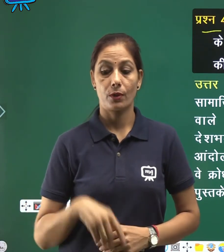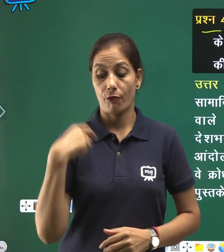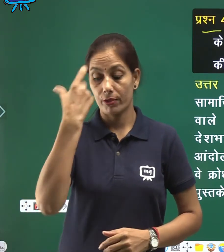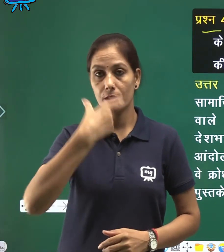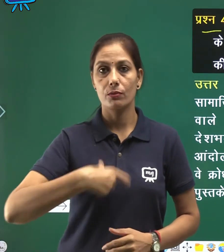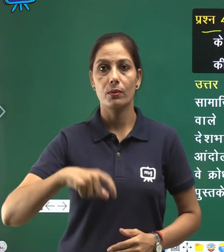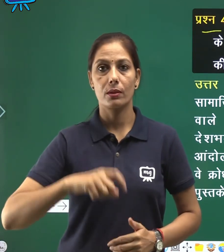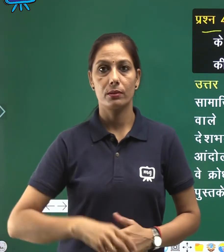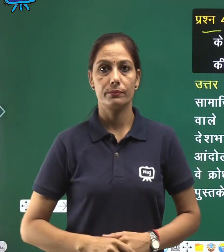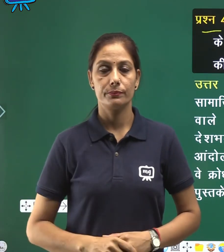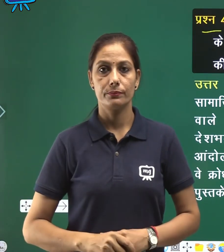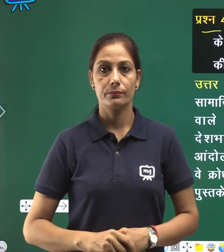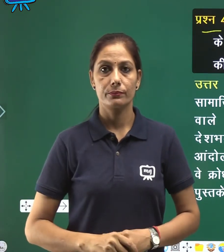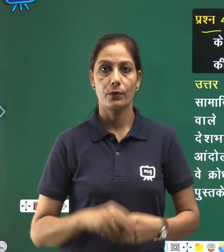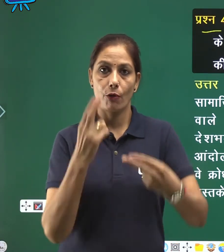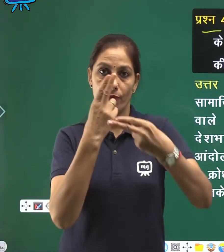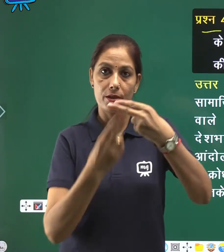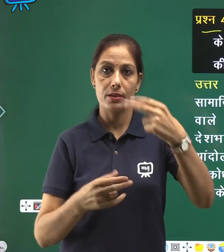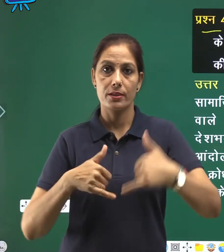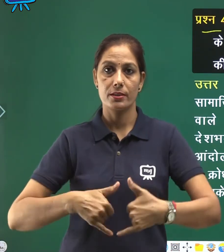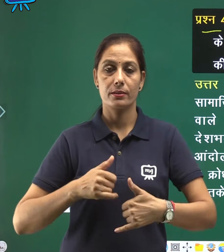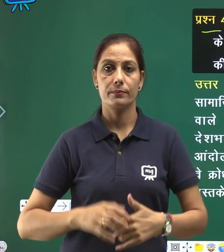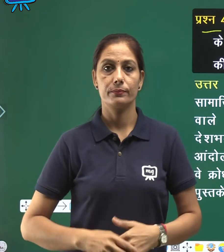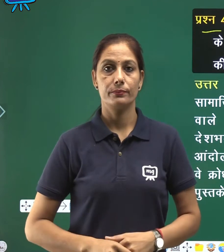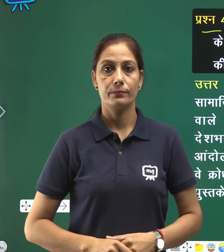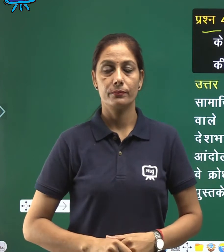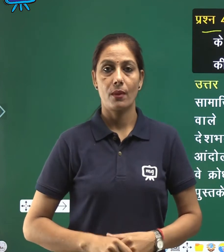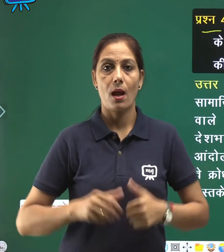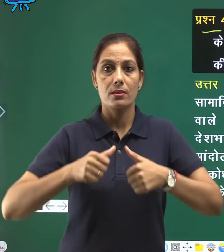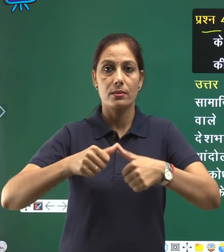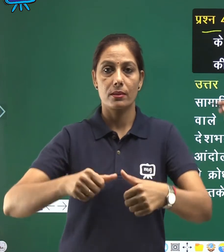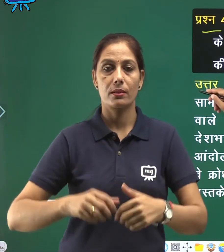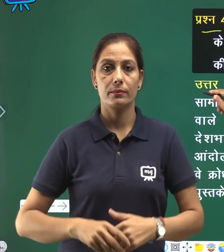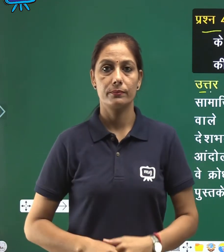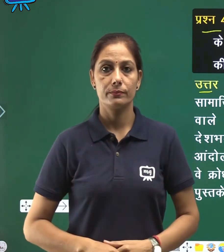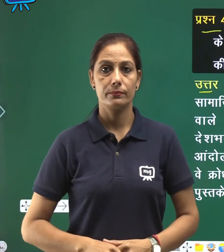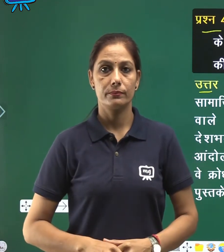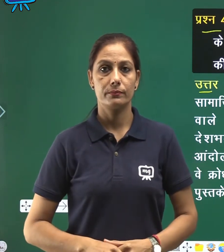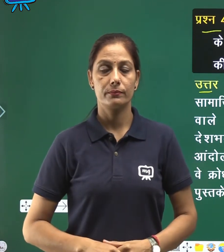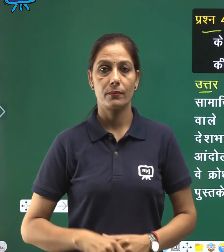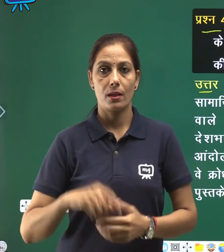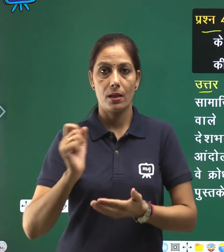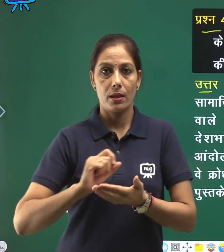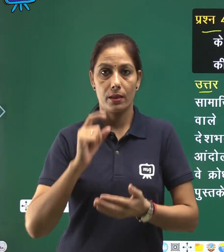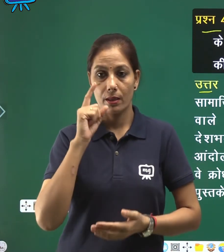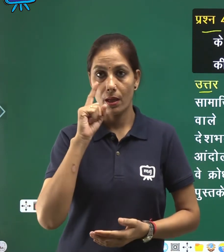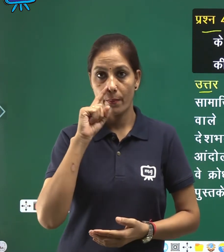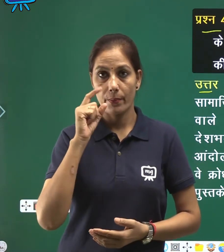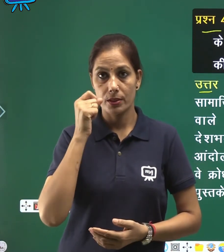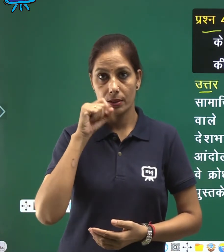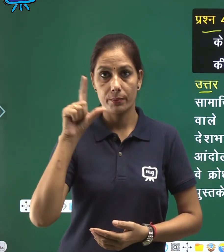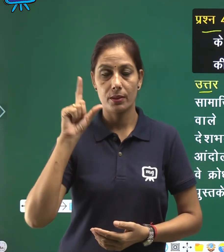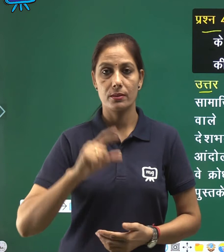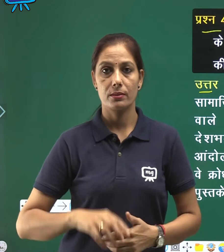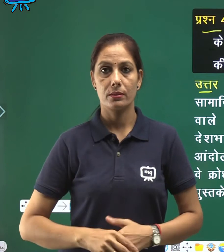व्यक्तित्व का वर्णन कीजिए। उत्तर है लेखिका के पिताजी